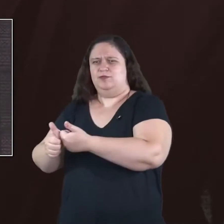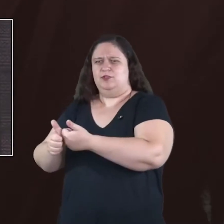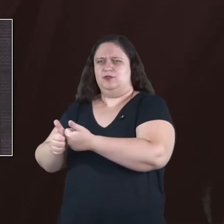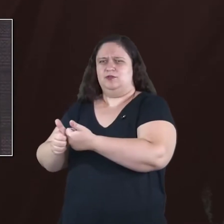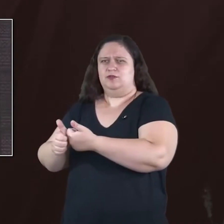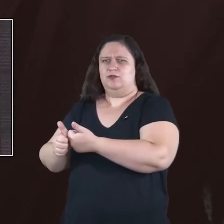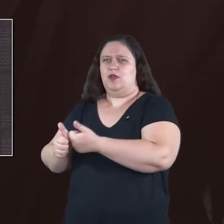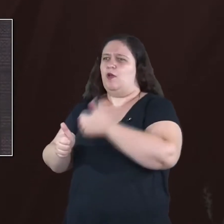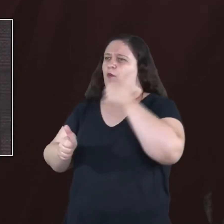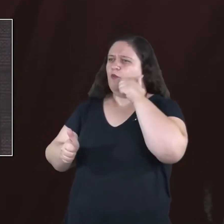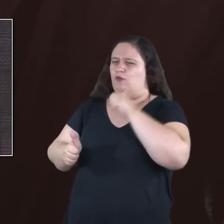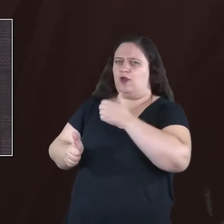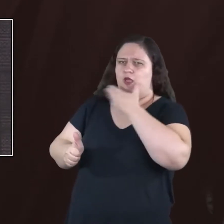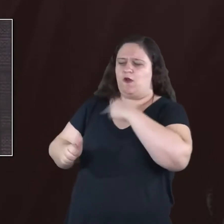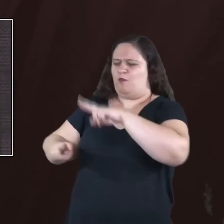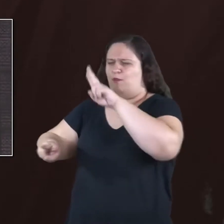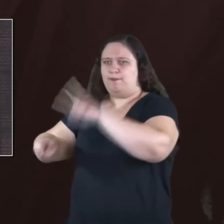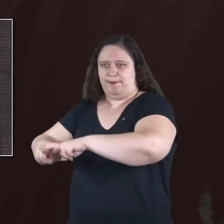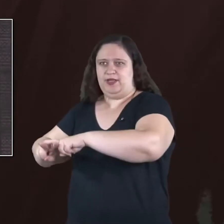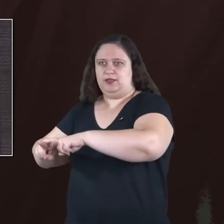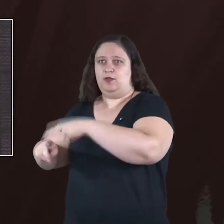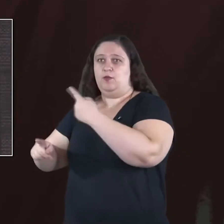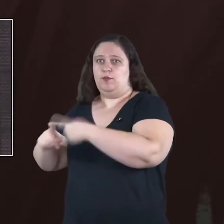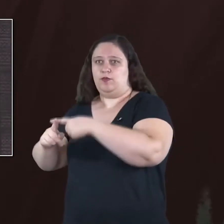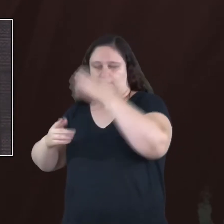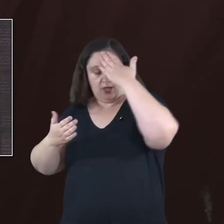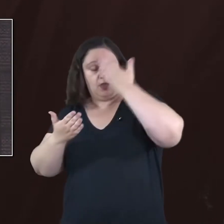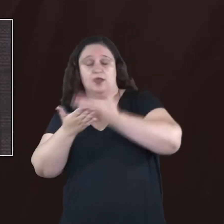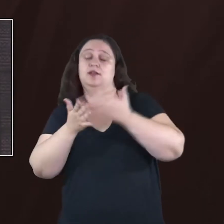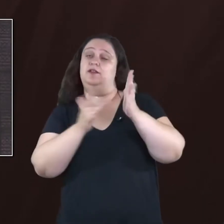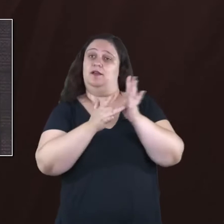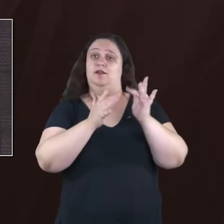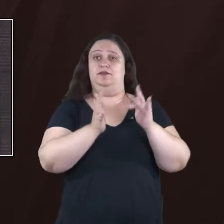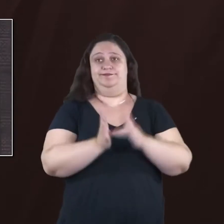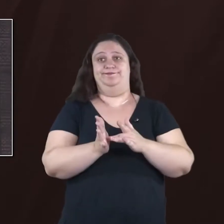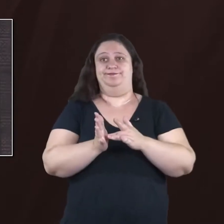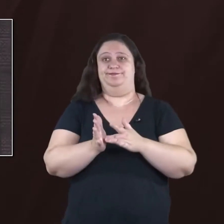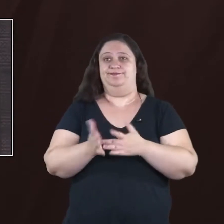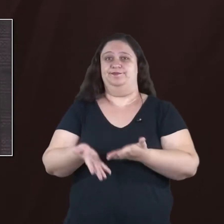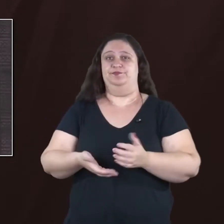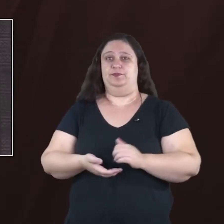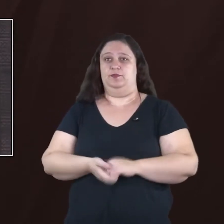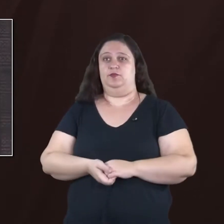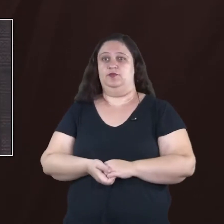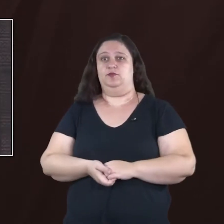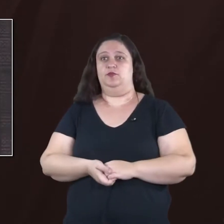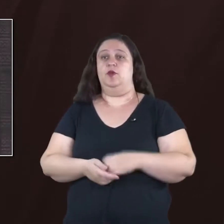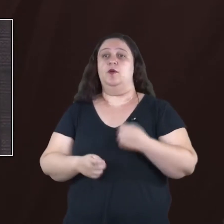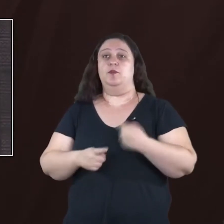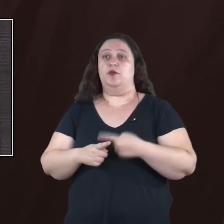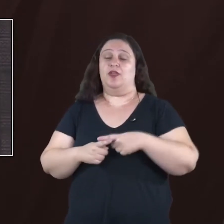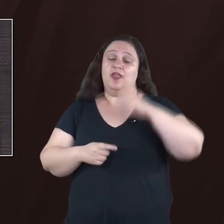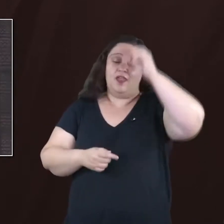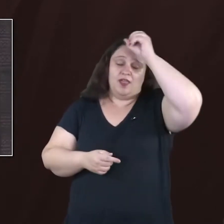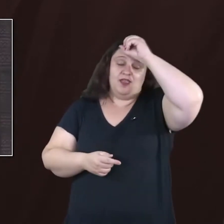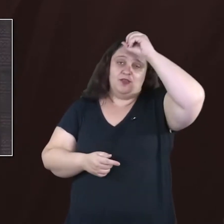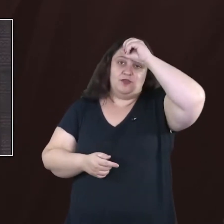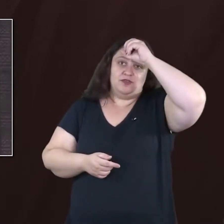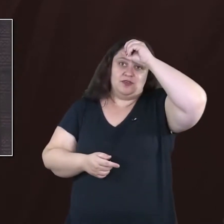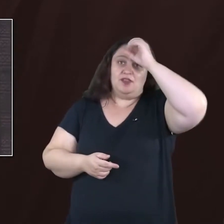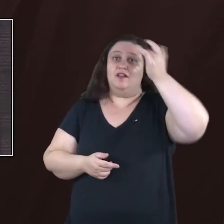nas prisões vários homens e mulheres e os maltratava. E ele o fez na ignorância,